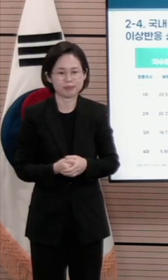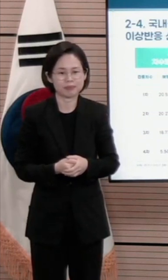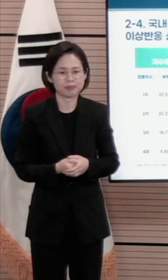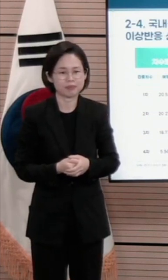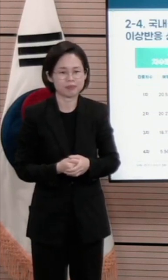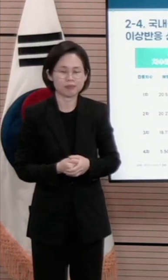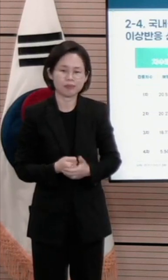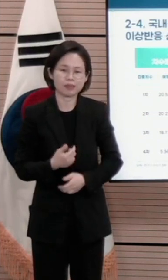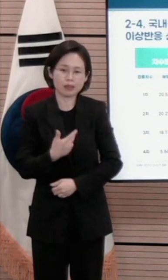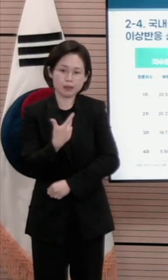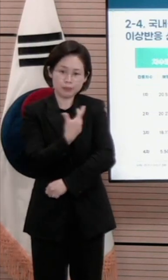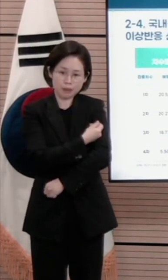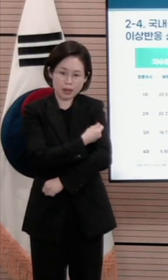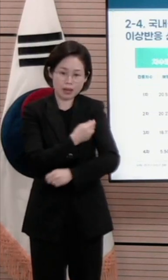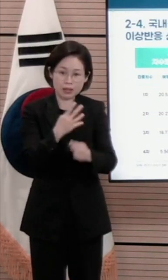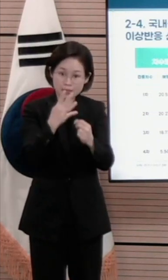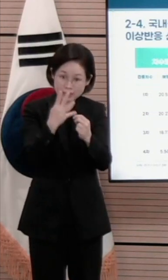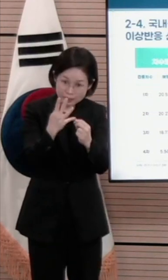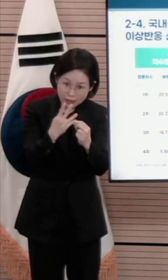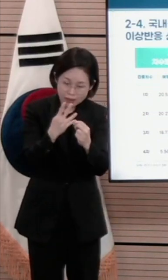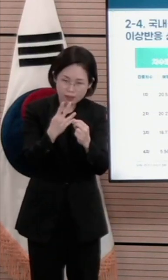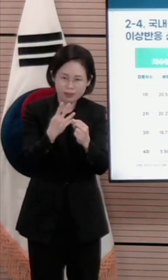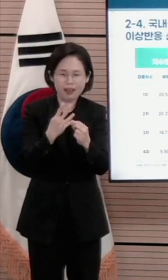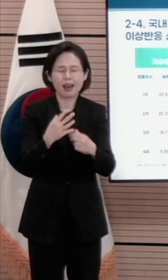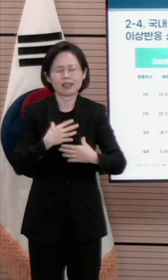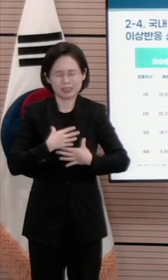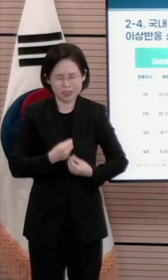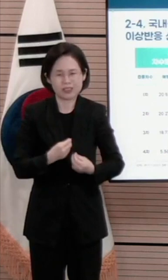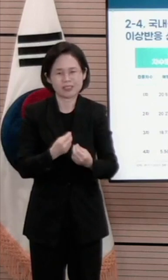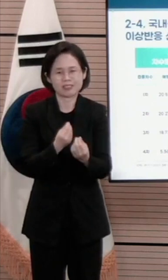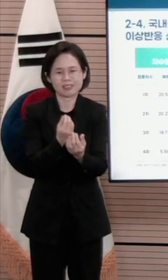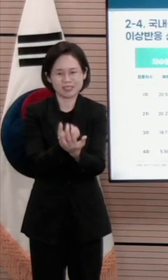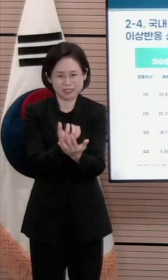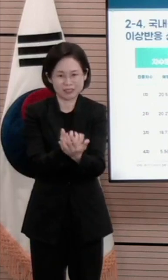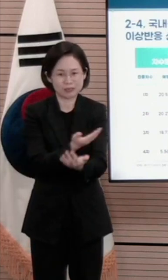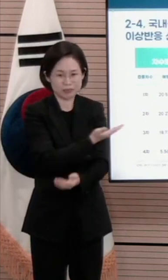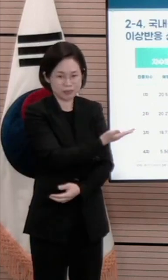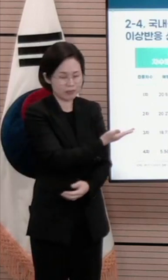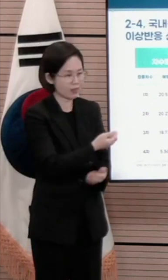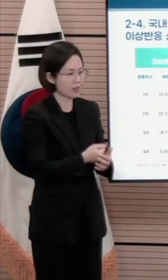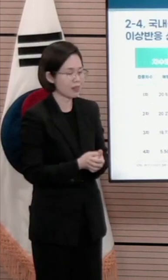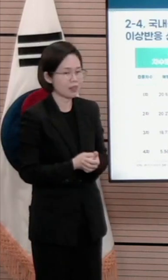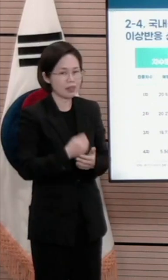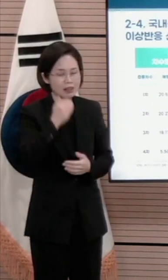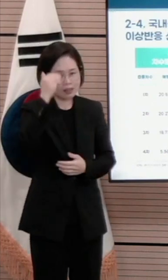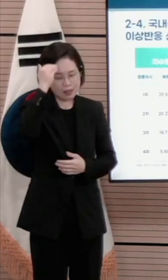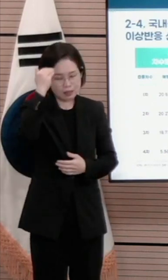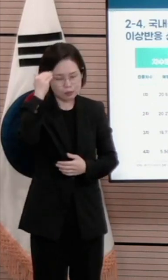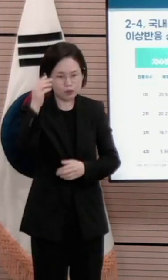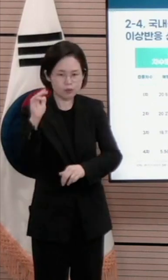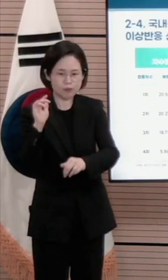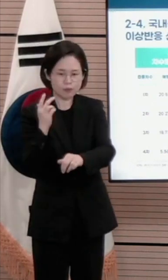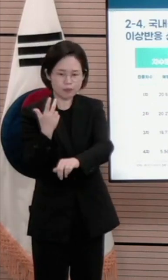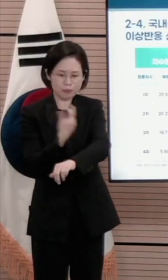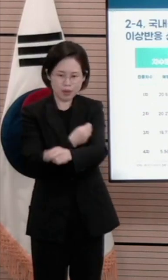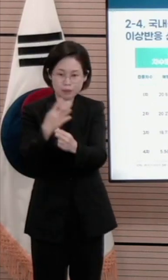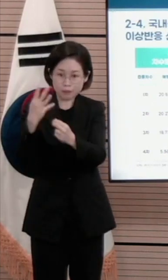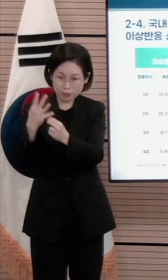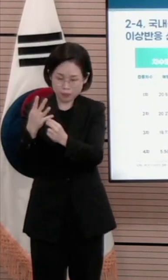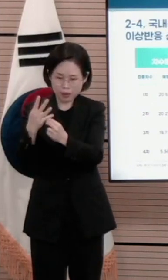접종의 안전성에 대한 자료가 되겠습니다. 국내외 이상 반응 신고율을 보시면 1차, 2차,